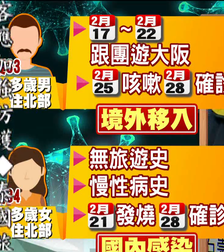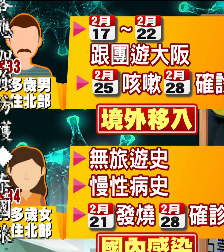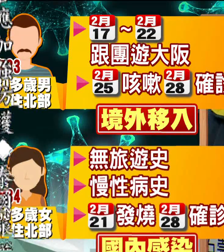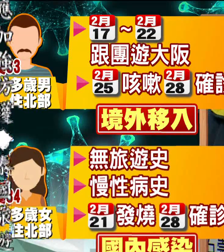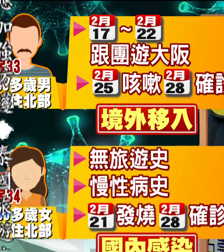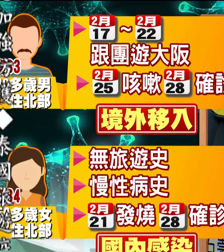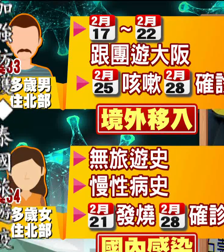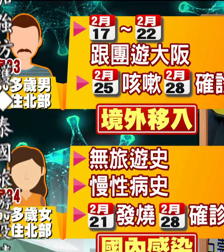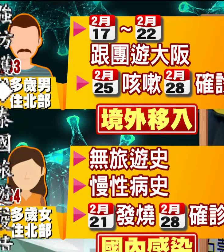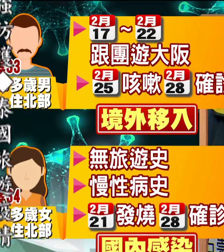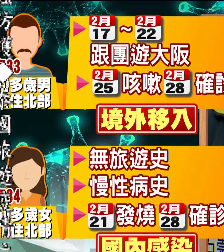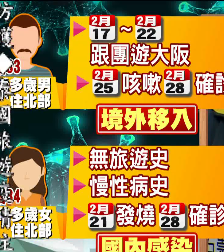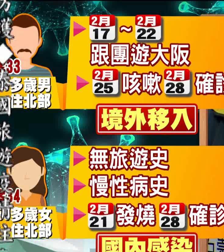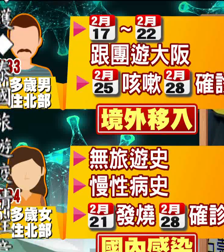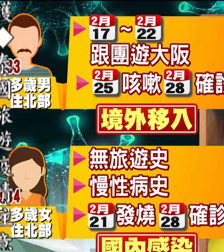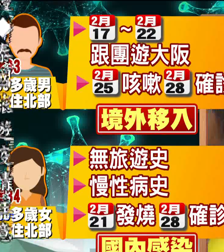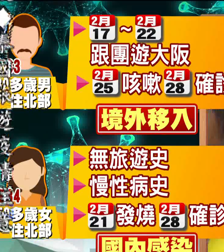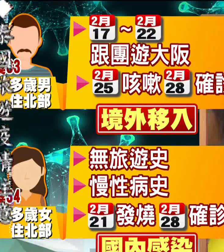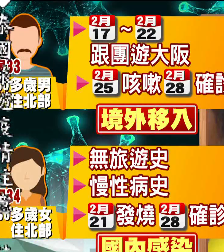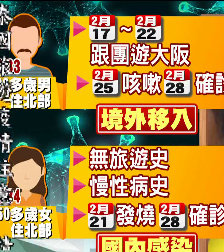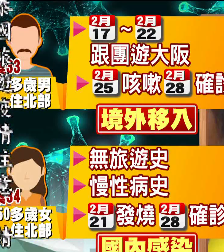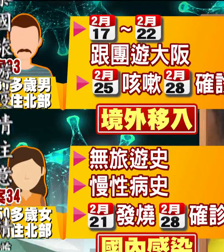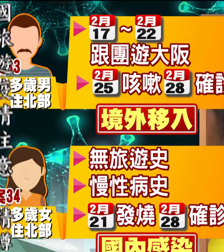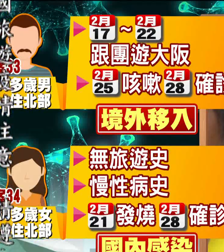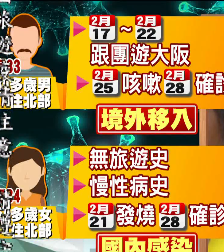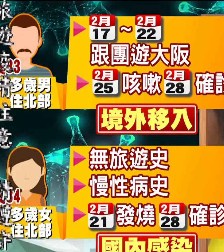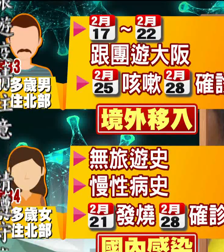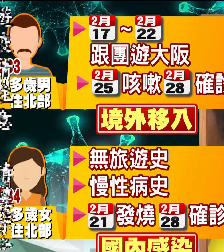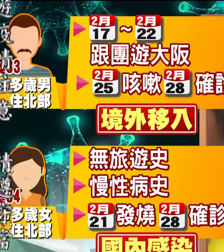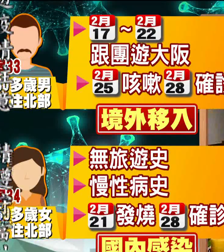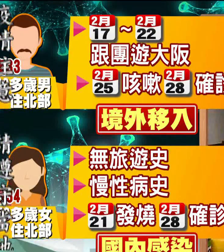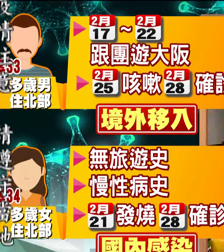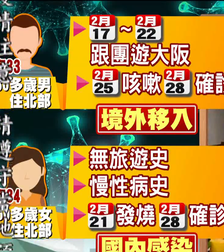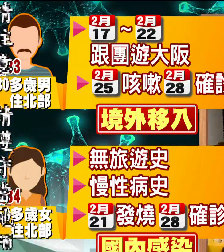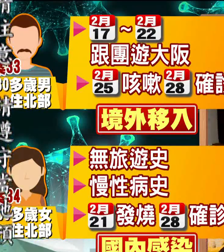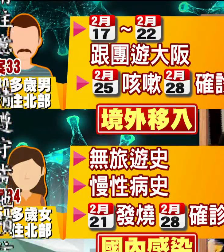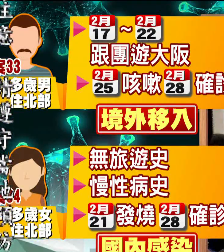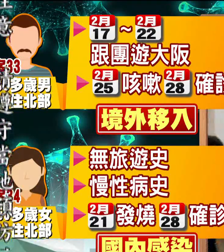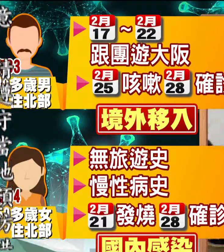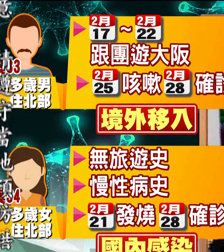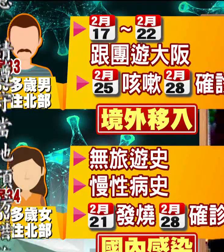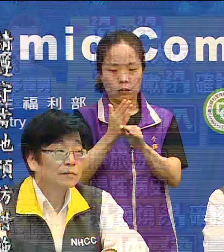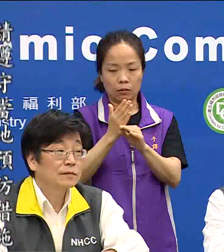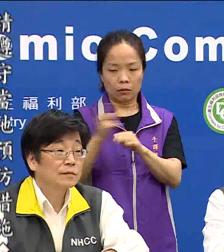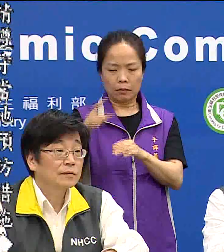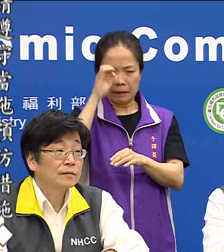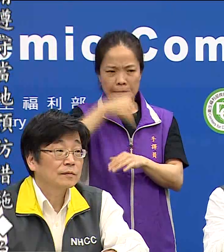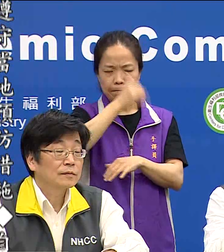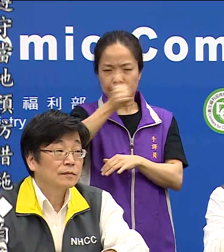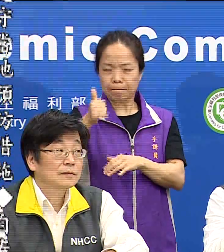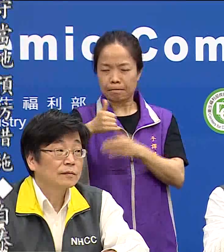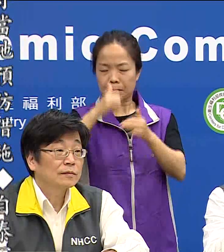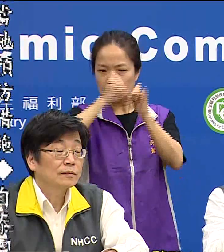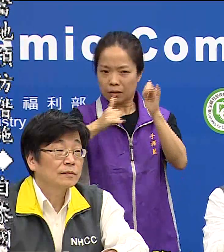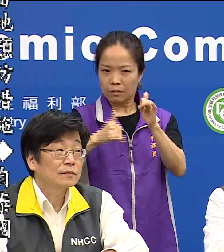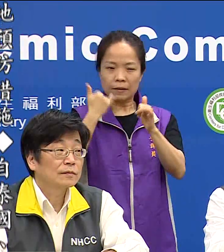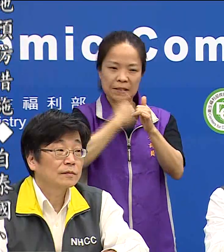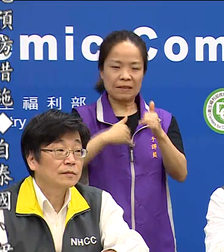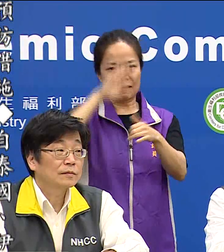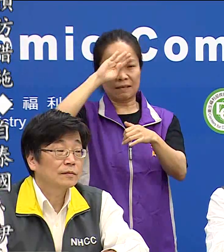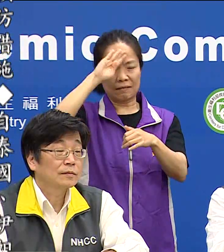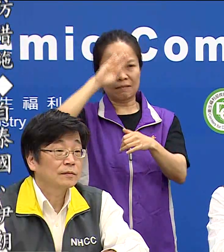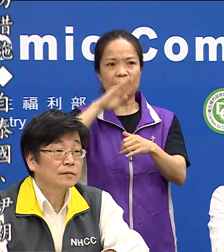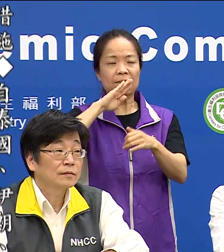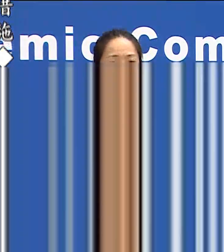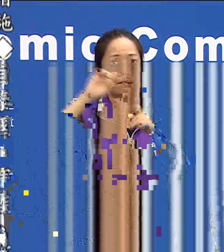没有疑似的症状，究竟是在社区还是院内感染，源头有待厘清。 与日本感染的可能性